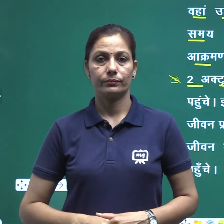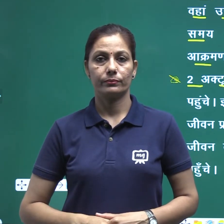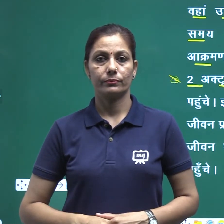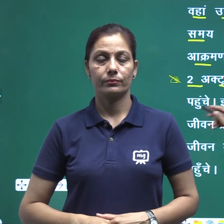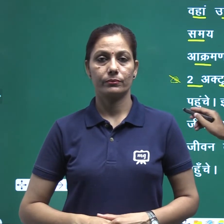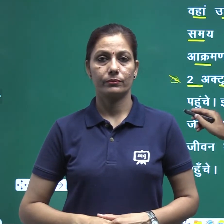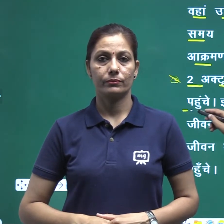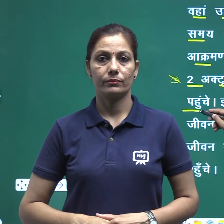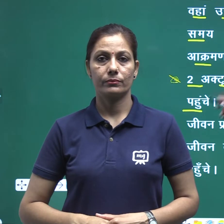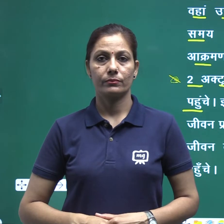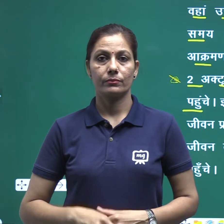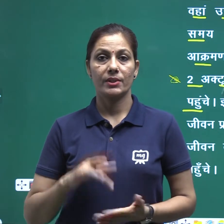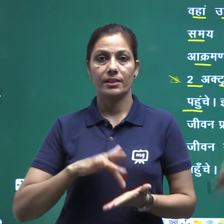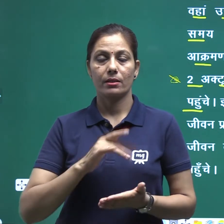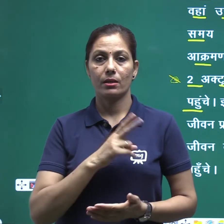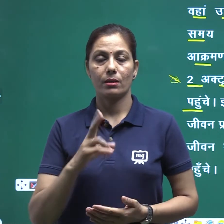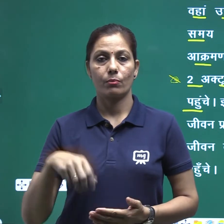मार्सेई पहुंचे।